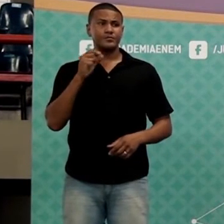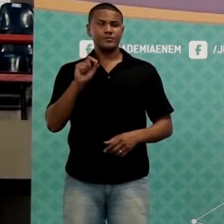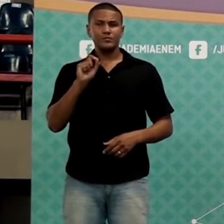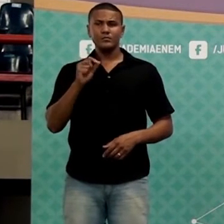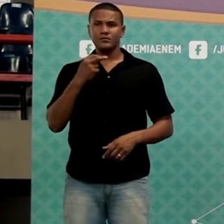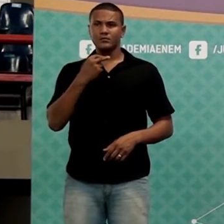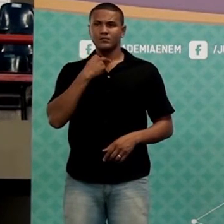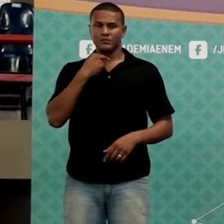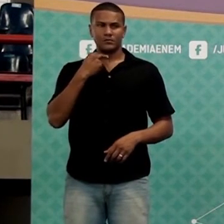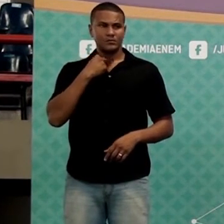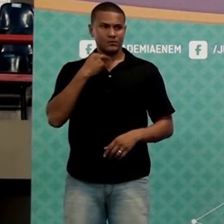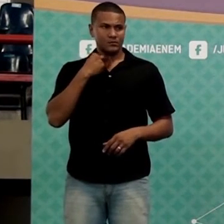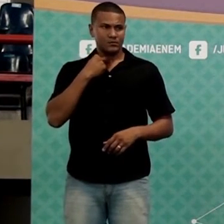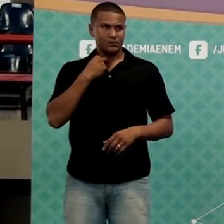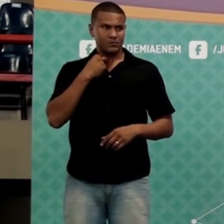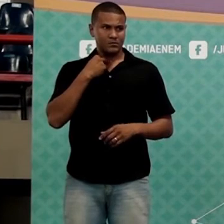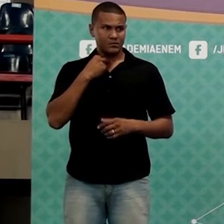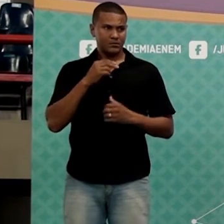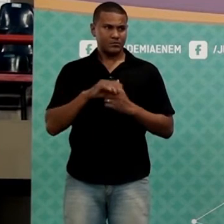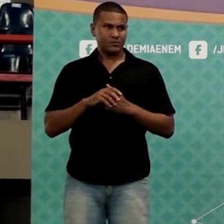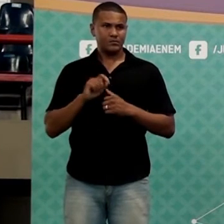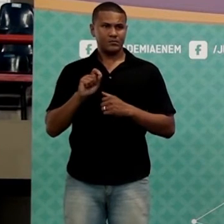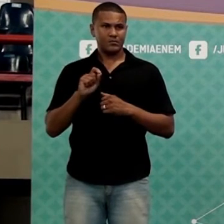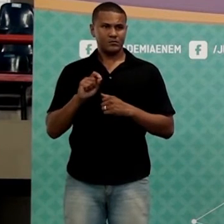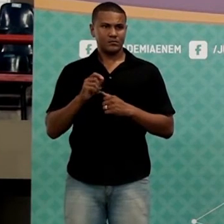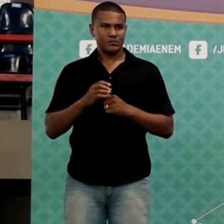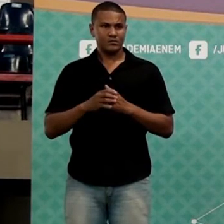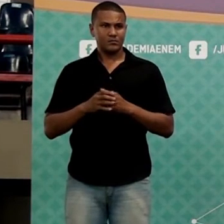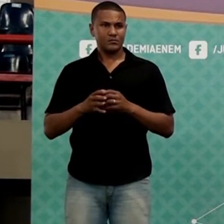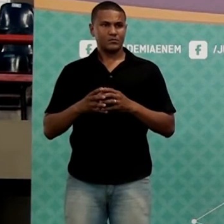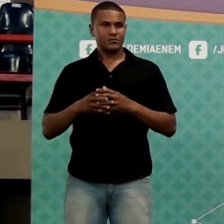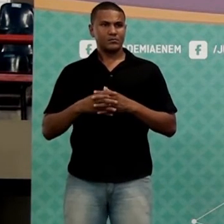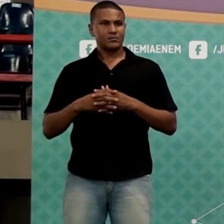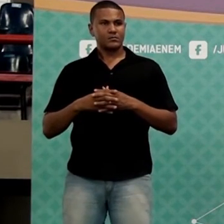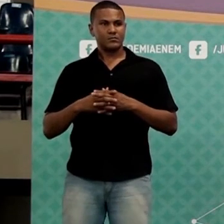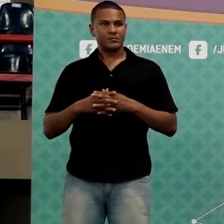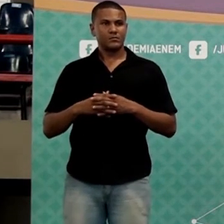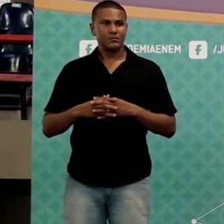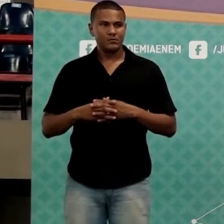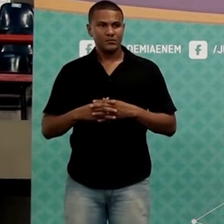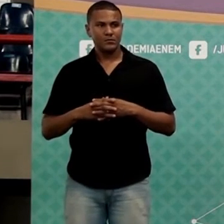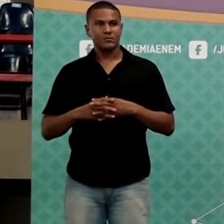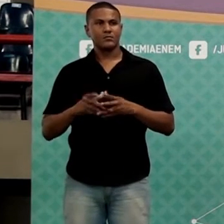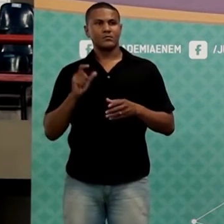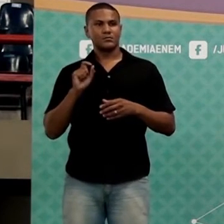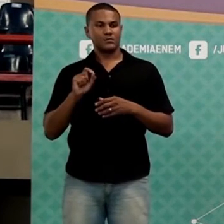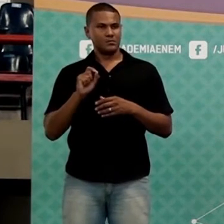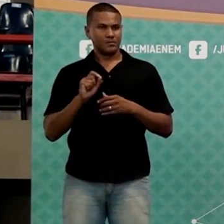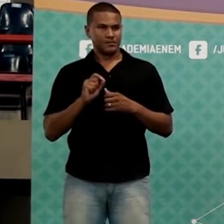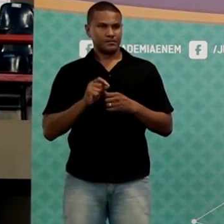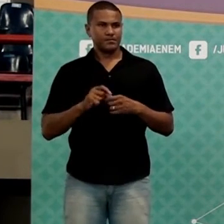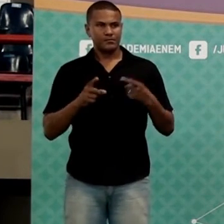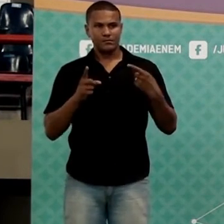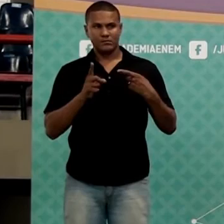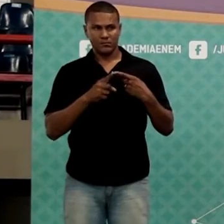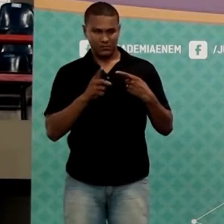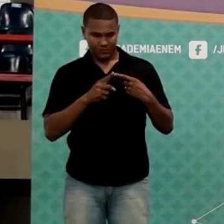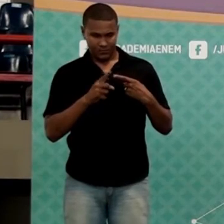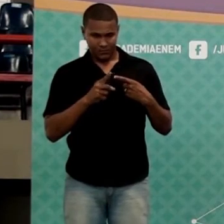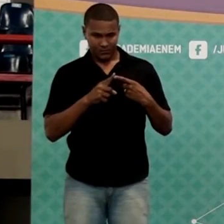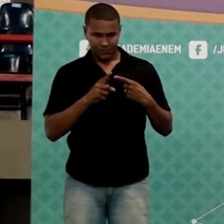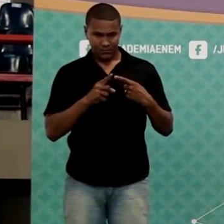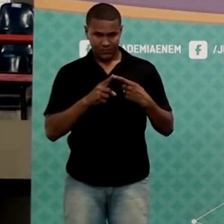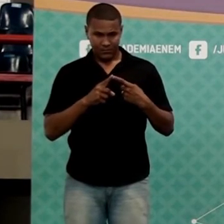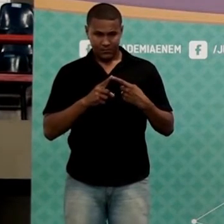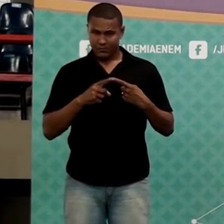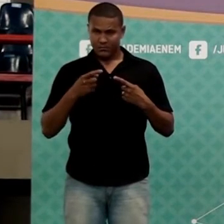pontinhos. Ele não pode. Two little points. Primeiro pontinho. Ele não pode